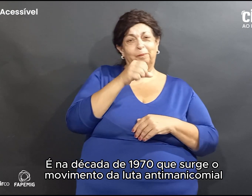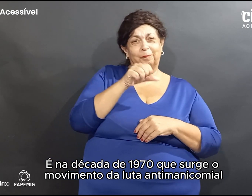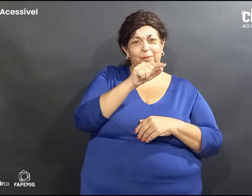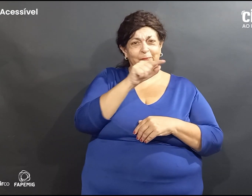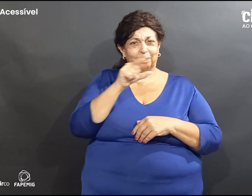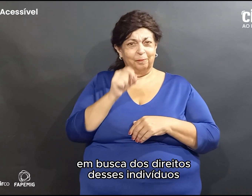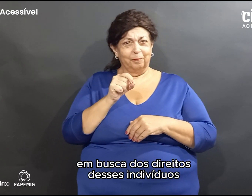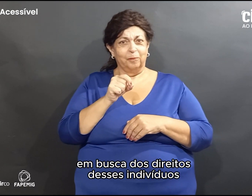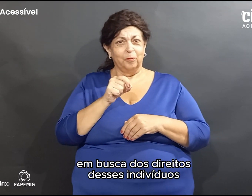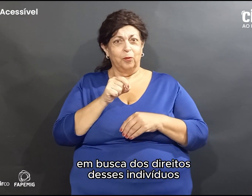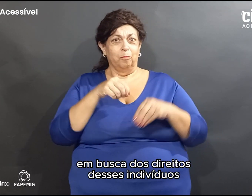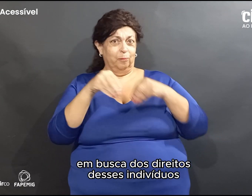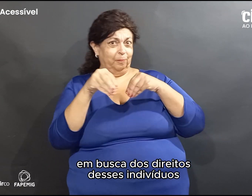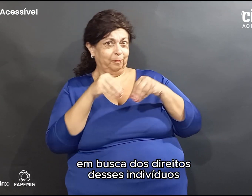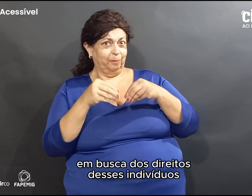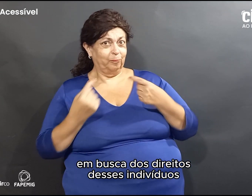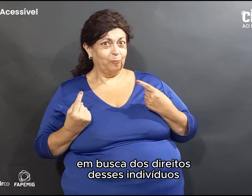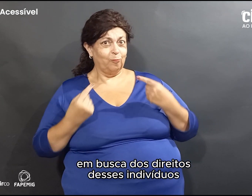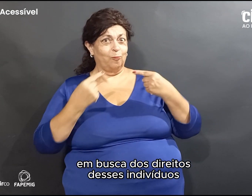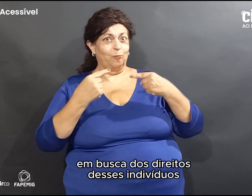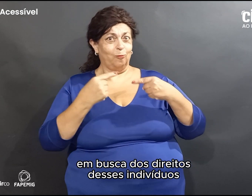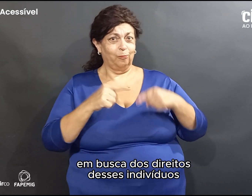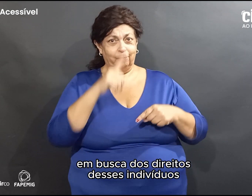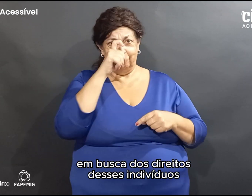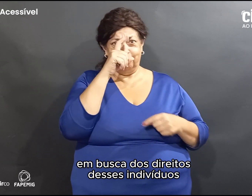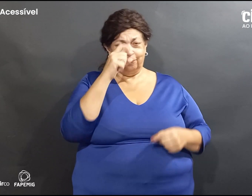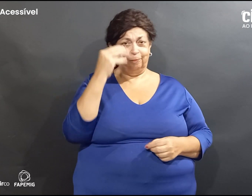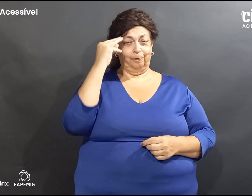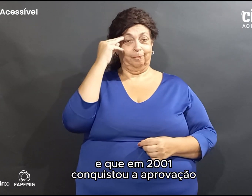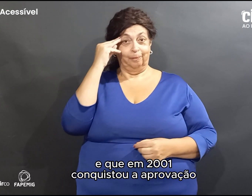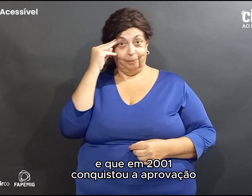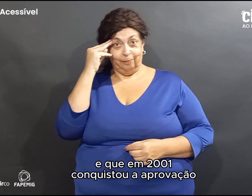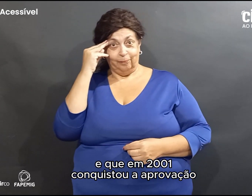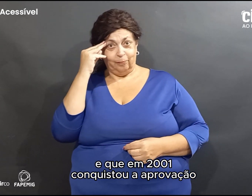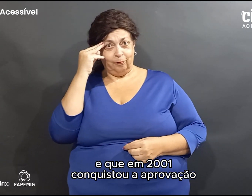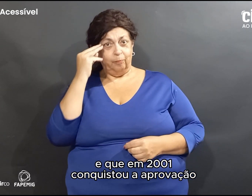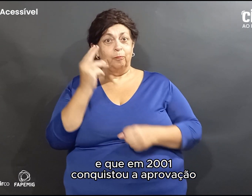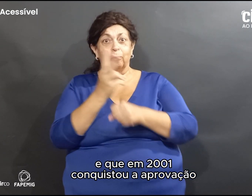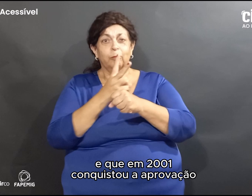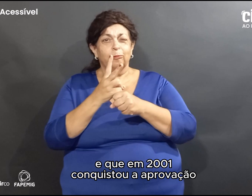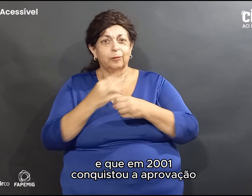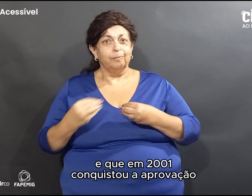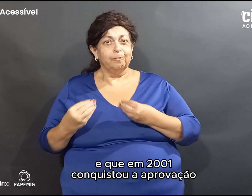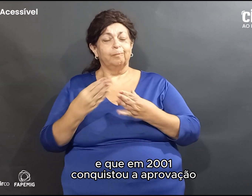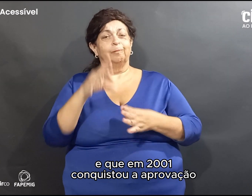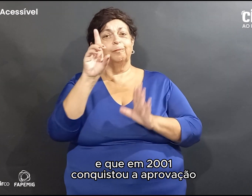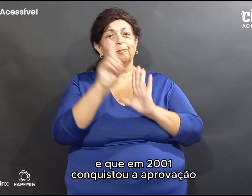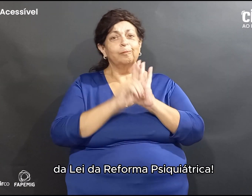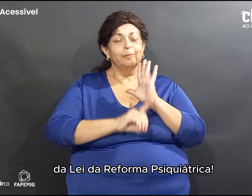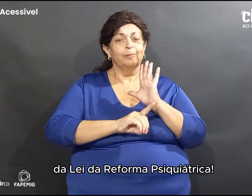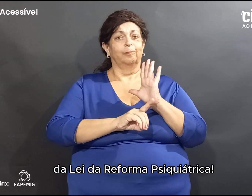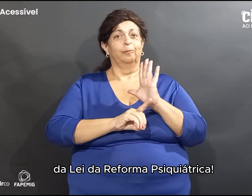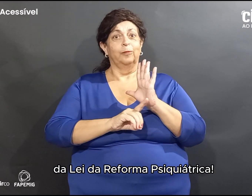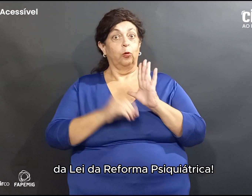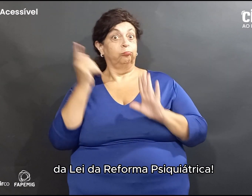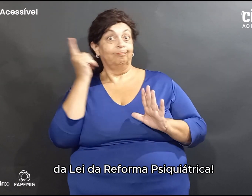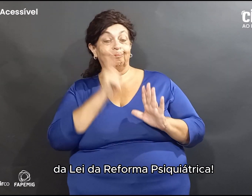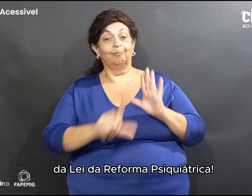antimanicomial, em busca dos direitos desses indivíduos e que em 2001 conquistou a aprovação da Lei da Reforma